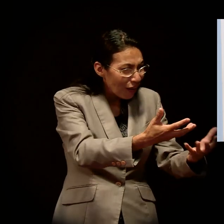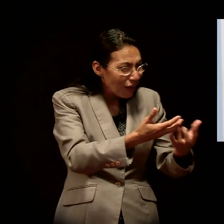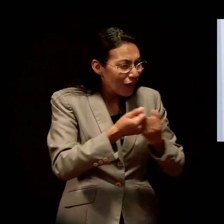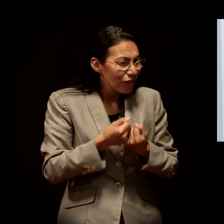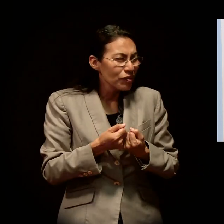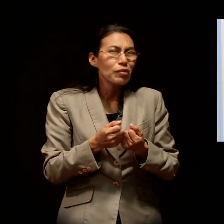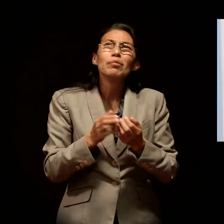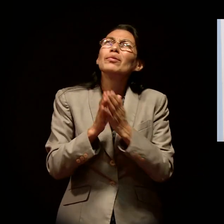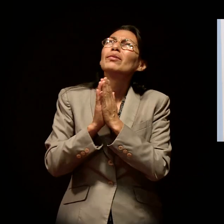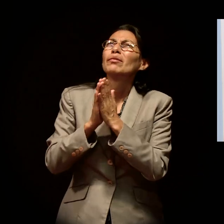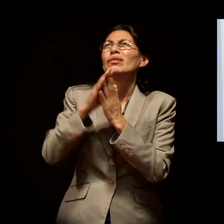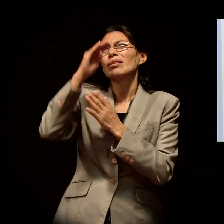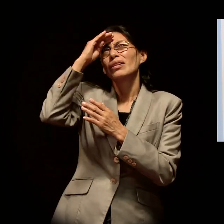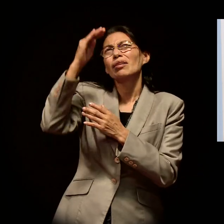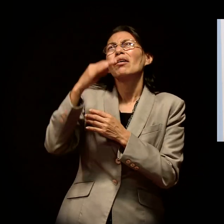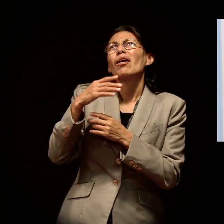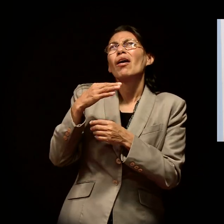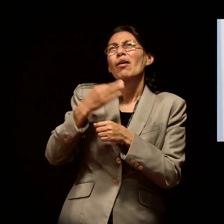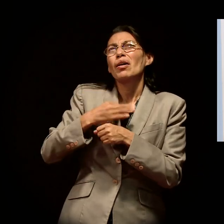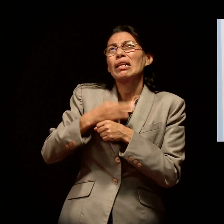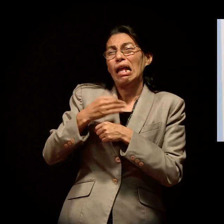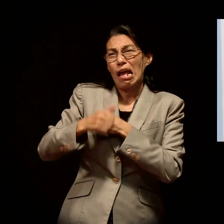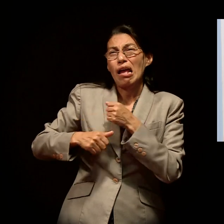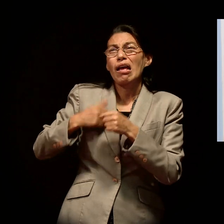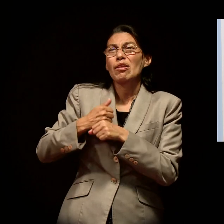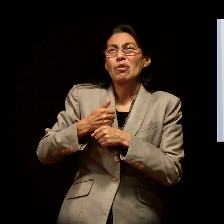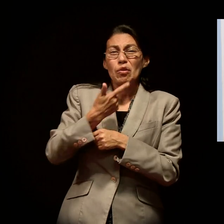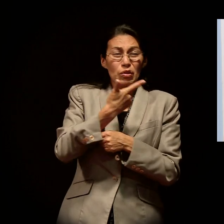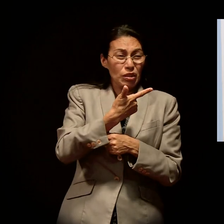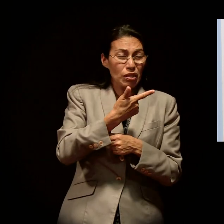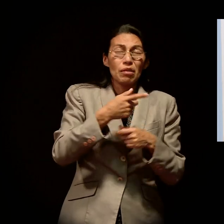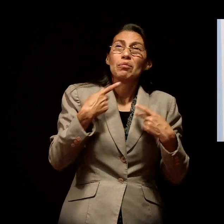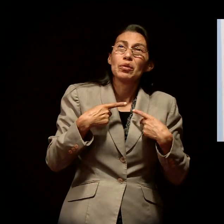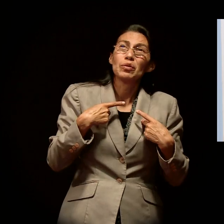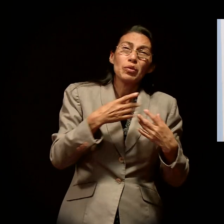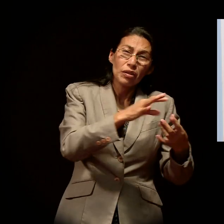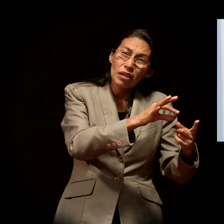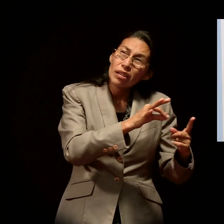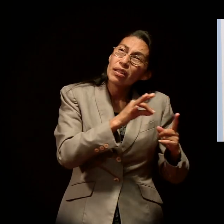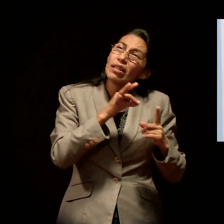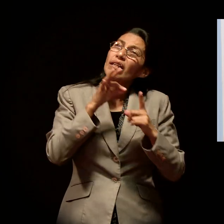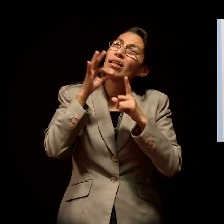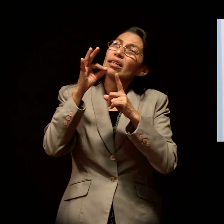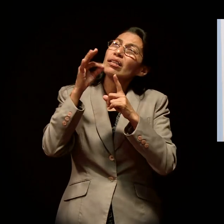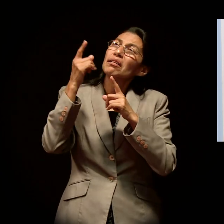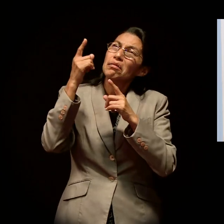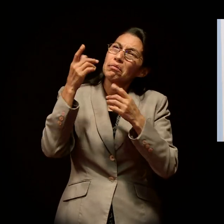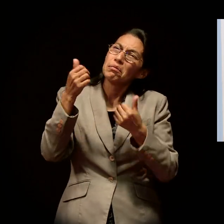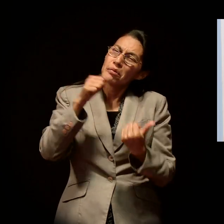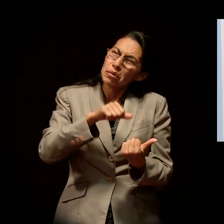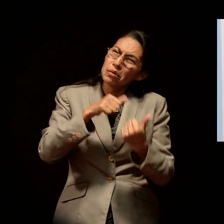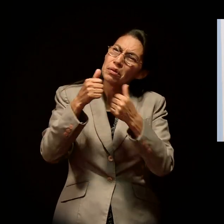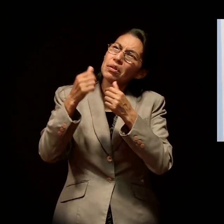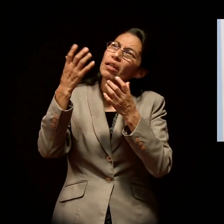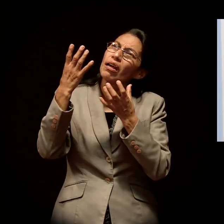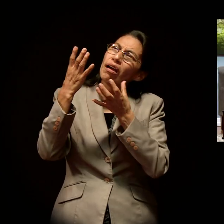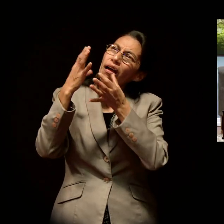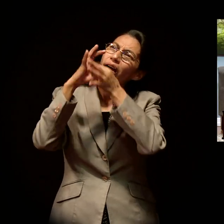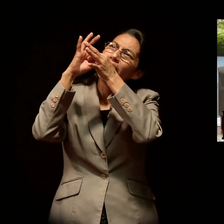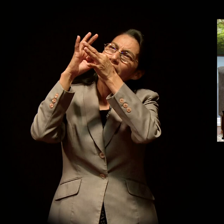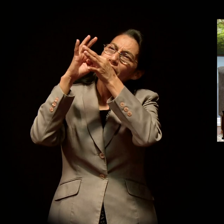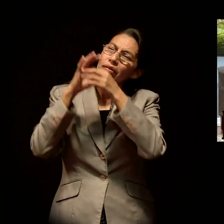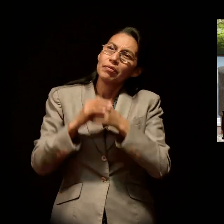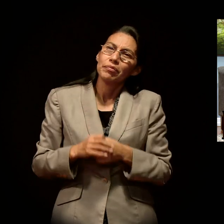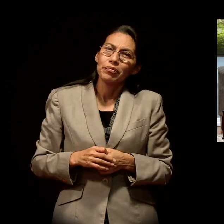señor este año yo quiero llevarte una cita almas que se bauticen y que hagan un pacto de obediencia contigo